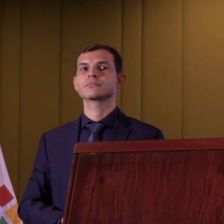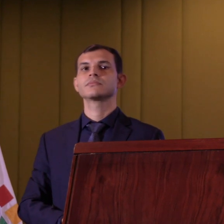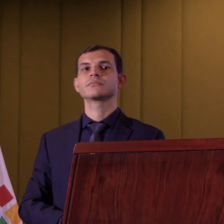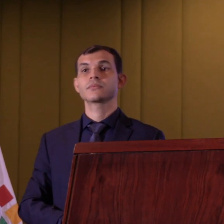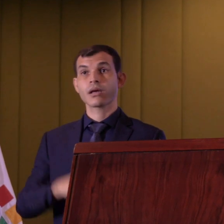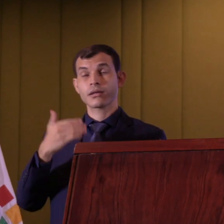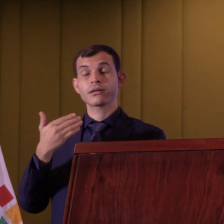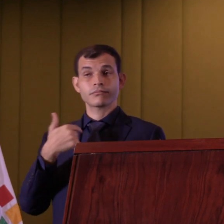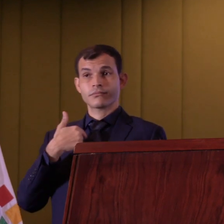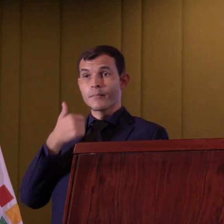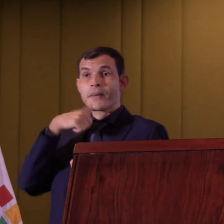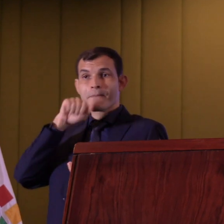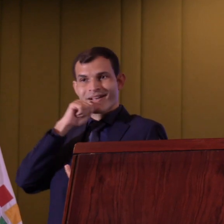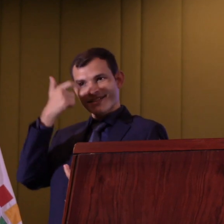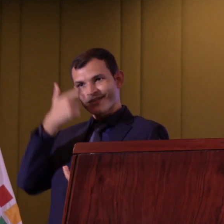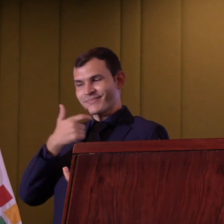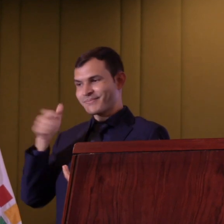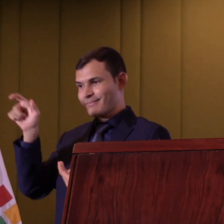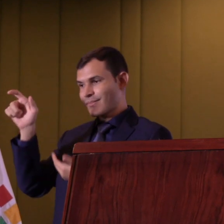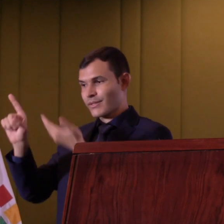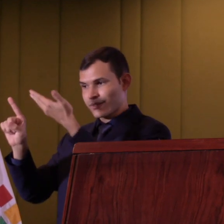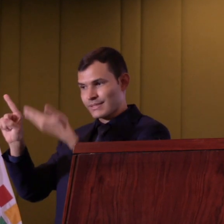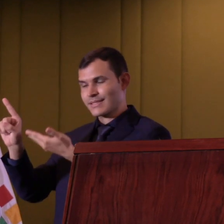agradeço a minha mãe, dona Doraci.